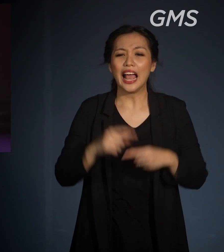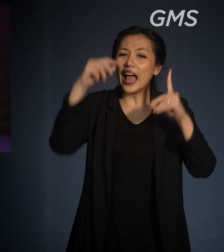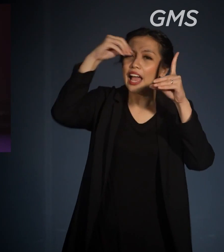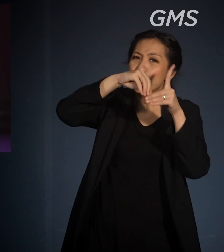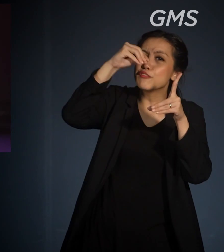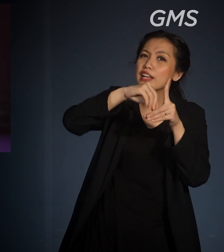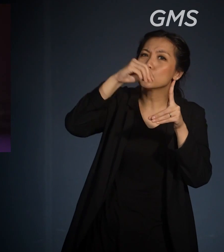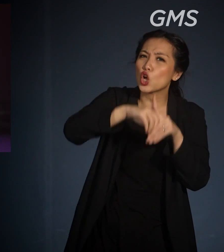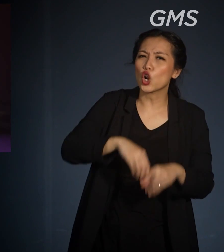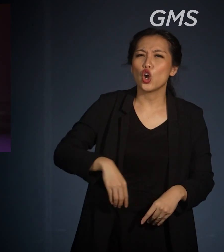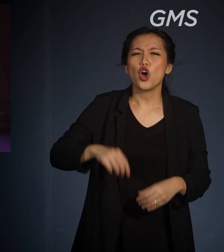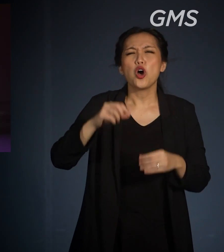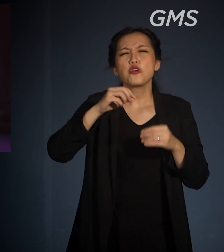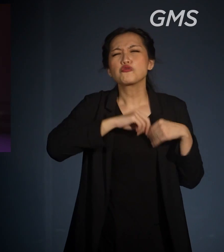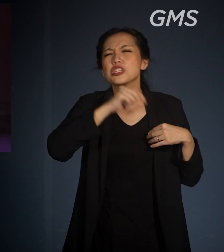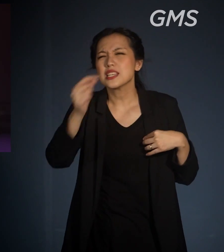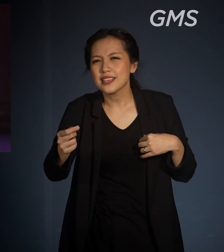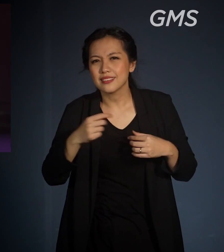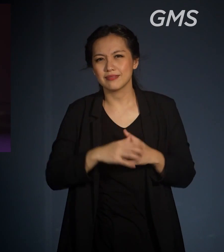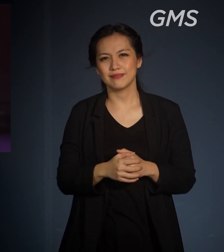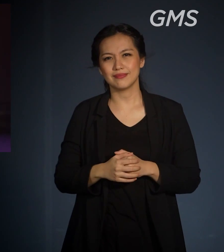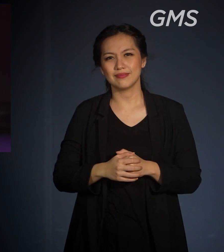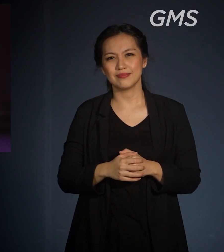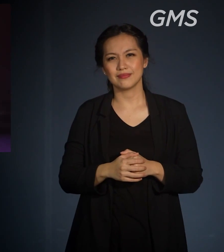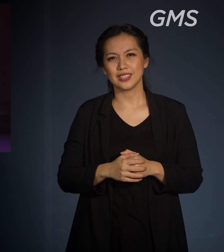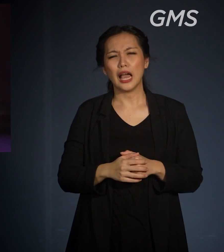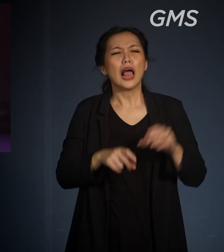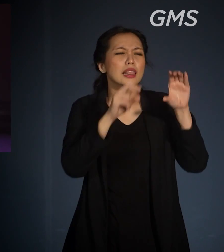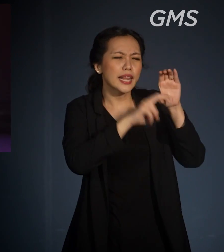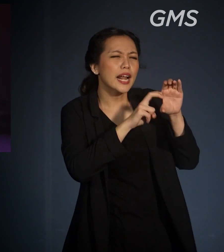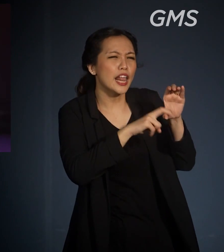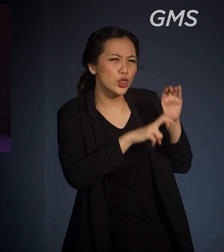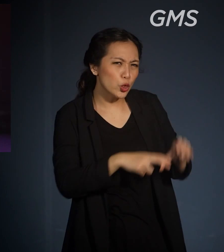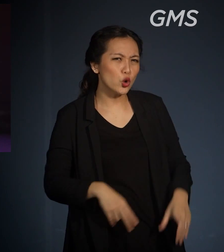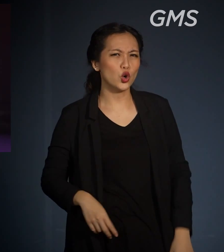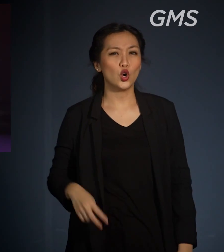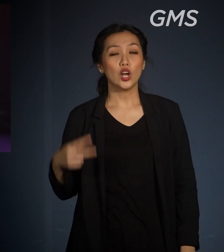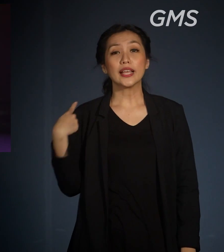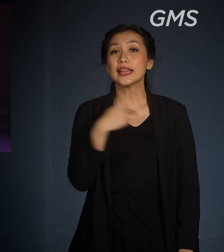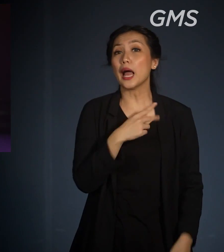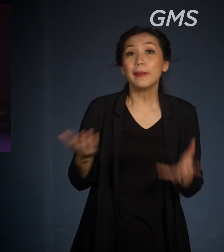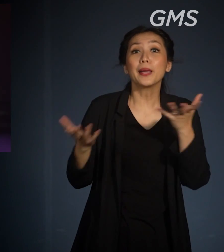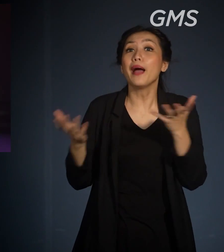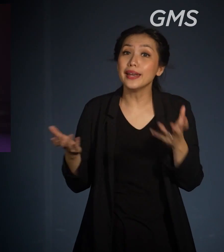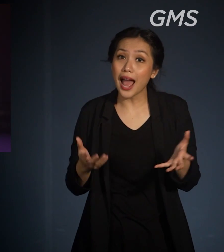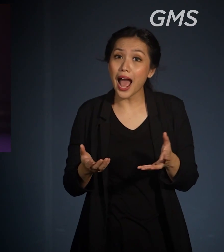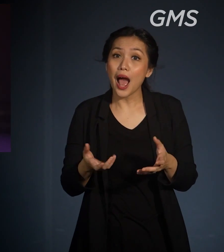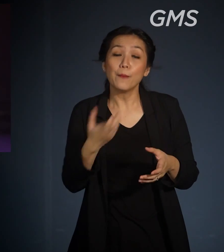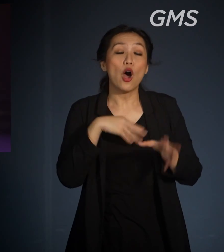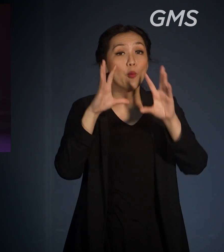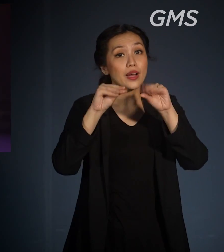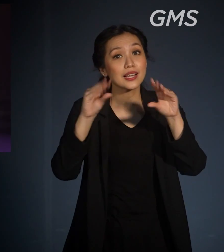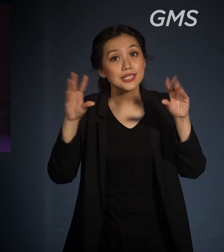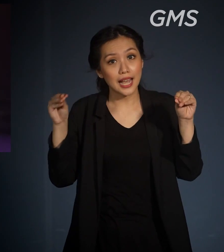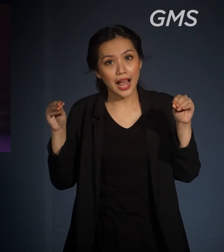kita. Bapak Ibu, apa itu talenta? Talenta itu adalah potensi yang Tuhan berikan